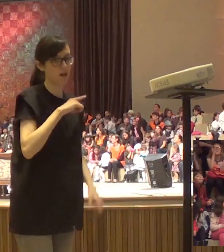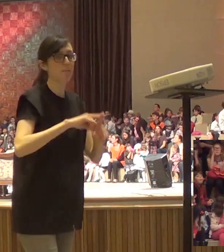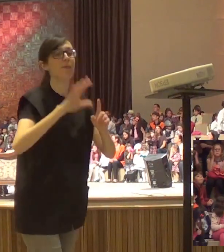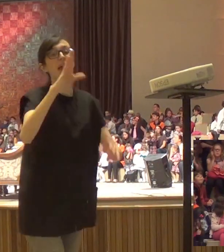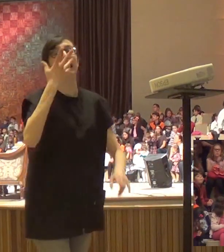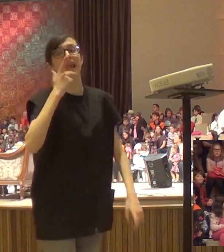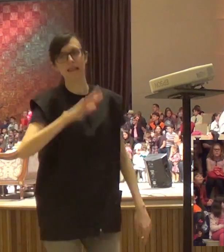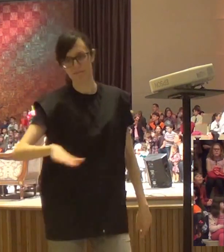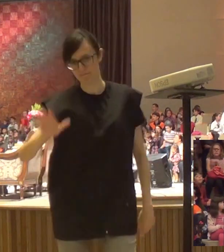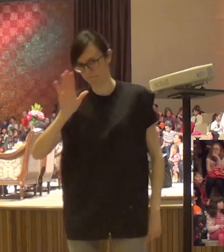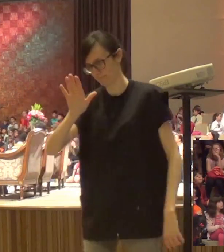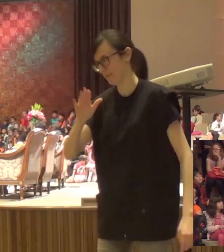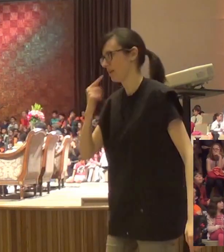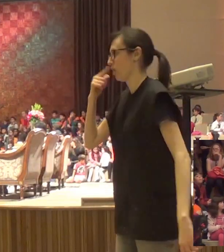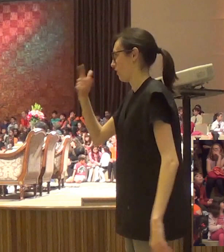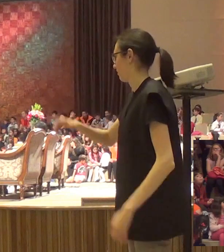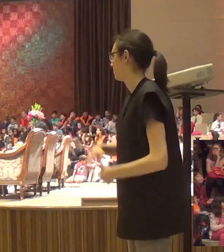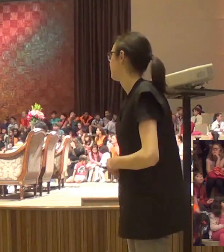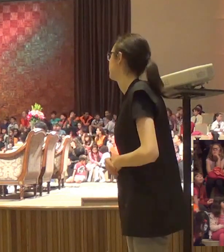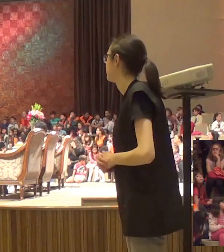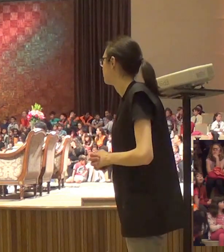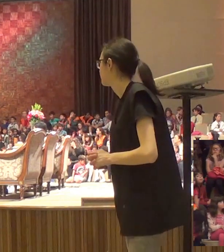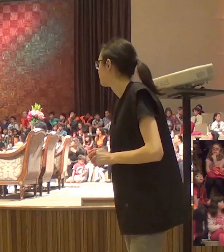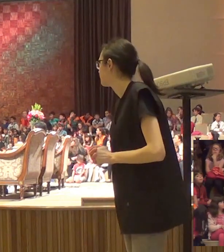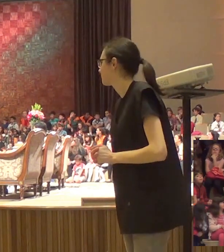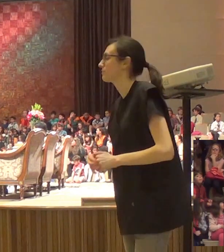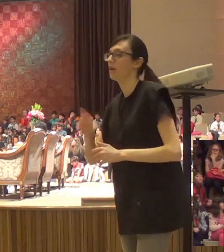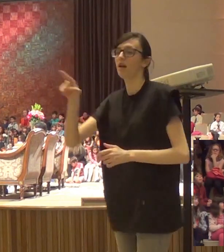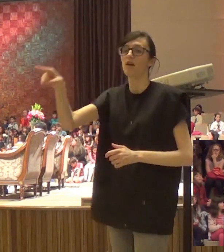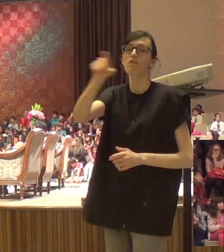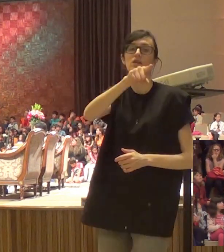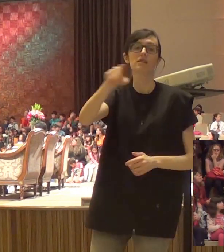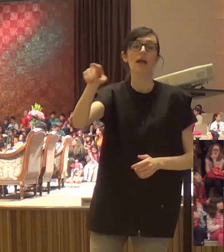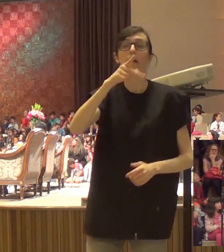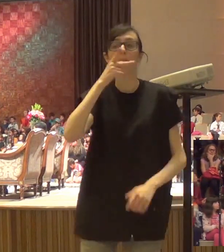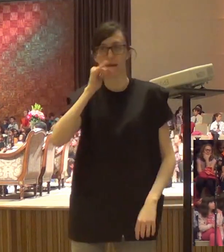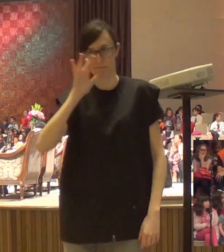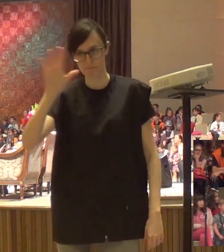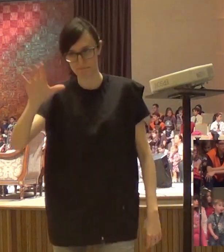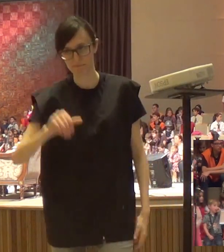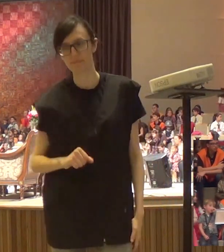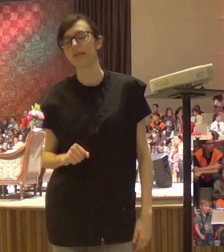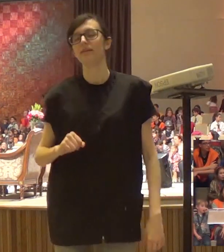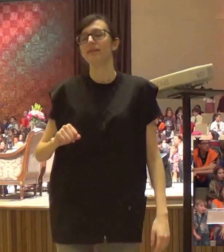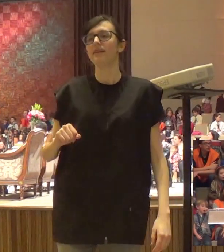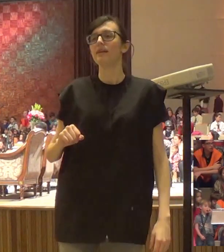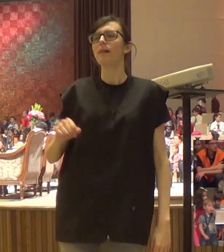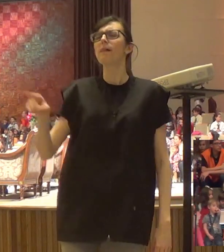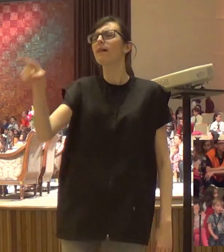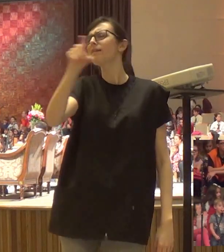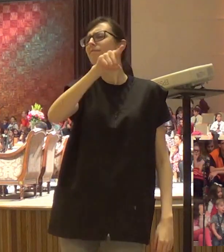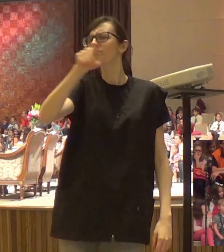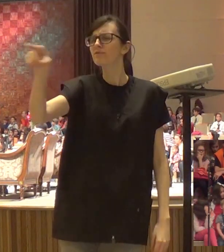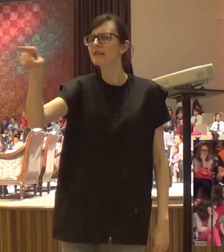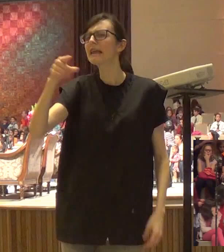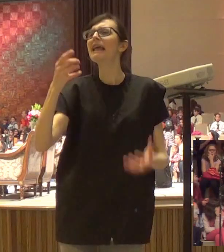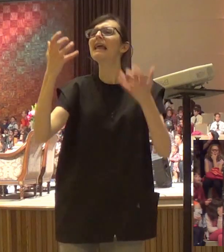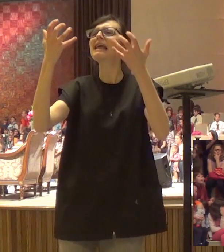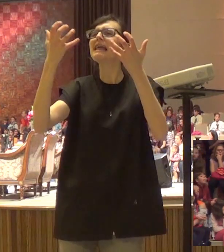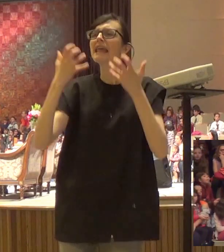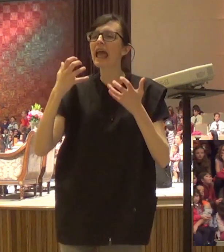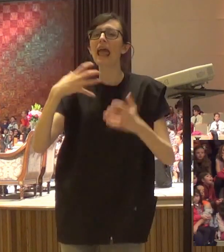filhos. Agora, olha só, crianças. Vou fazer uma coisa com os papais aqui. Presta atenção. Ó. Papais, eu quero saber de vocês.